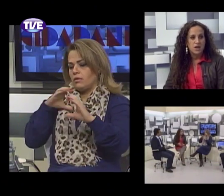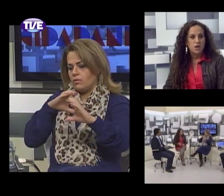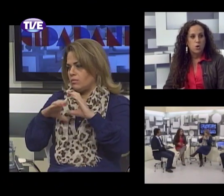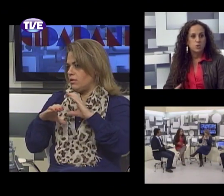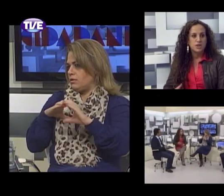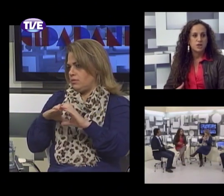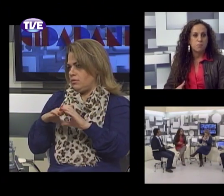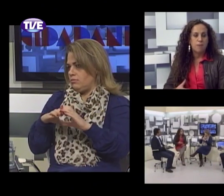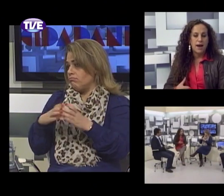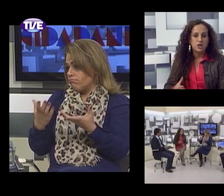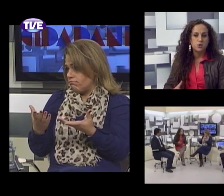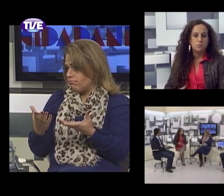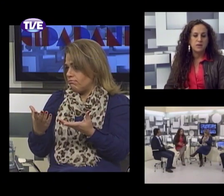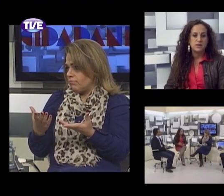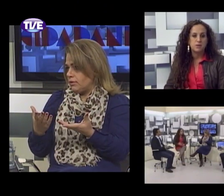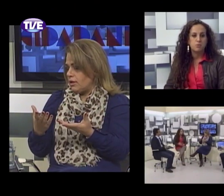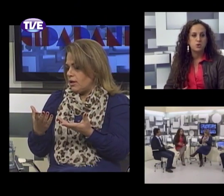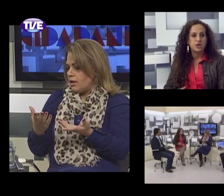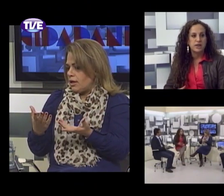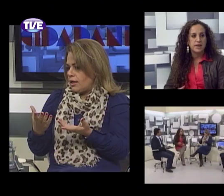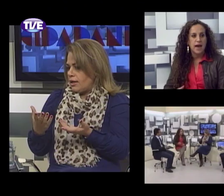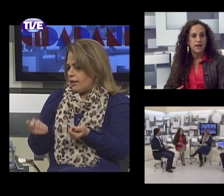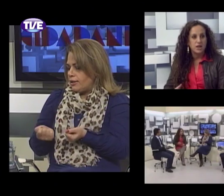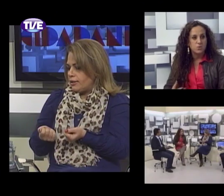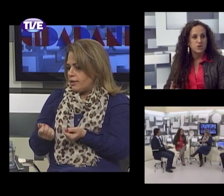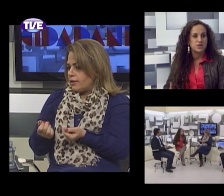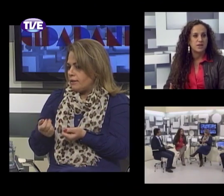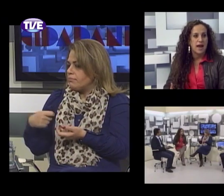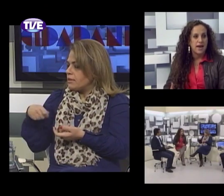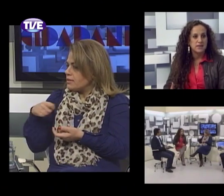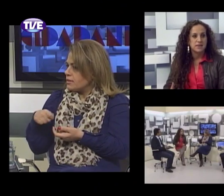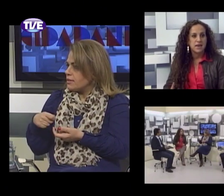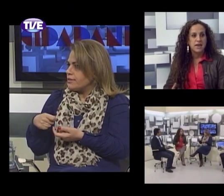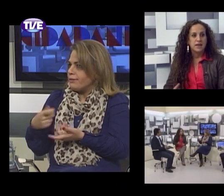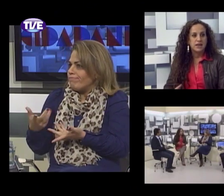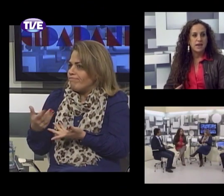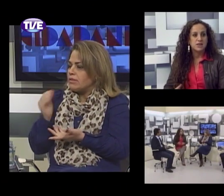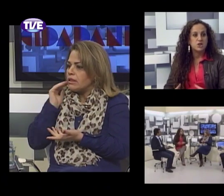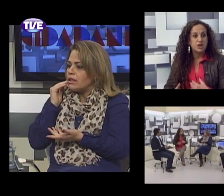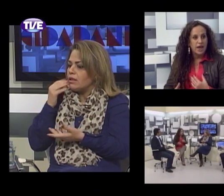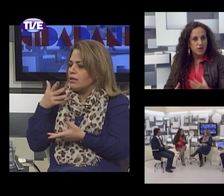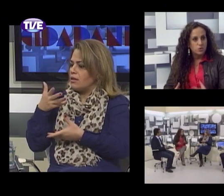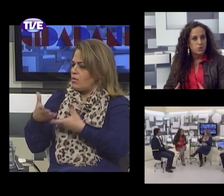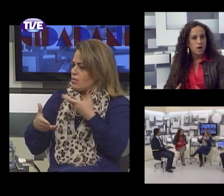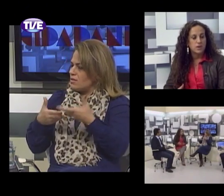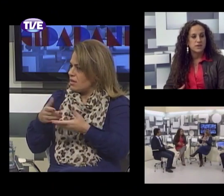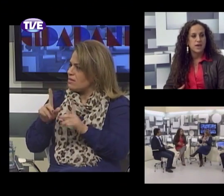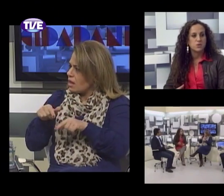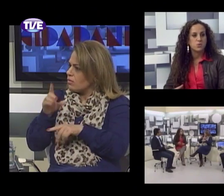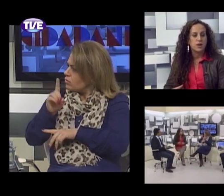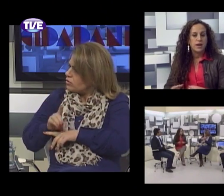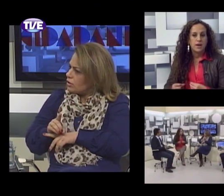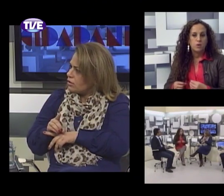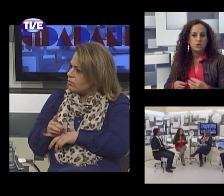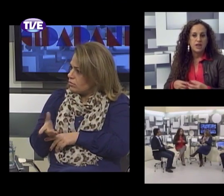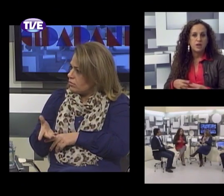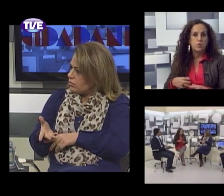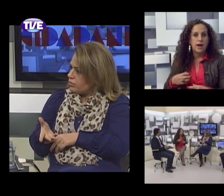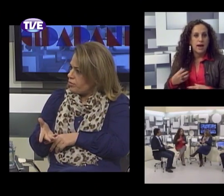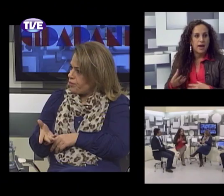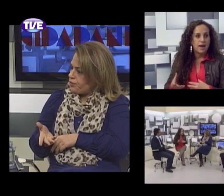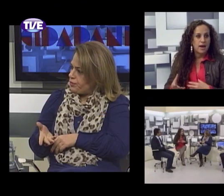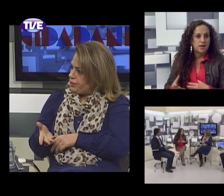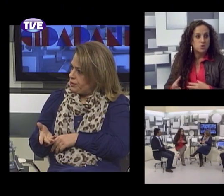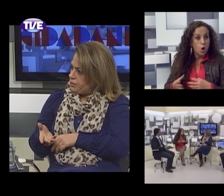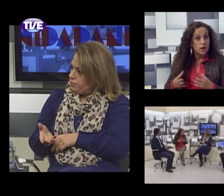comunicação. Ou seja, parte do princípio de que a língua de sinais, que esse direito ao acesso... O